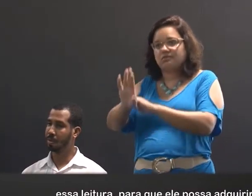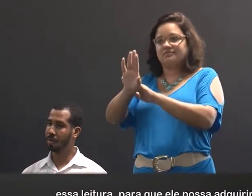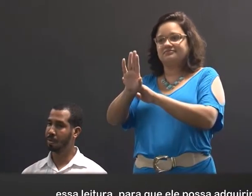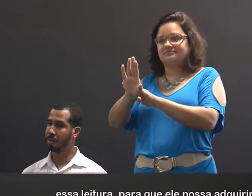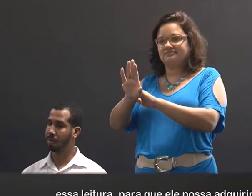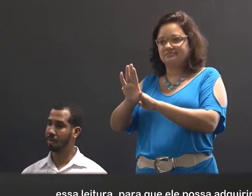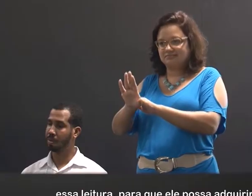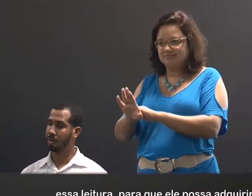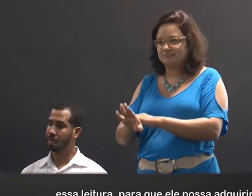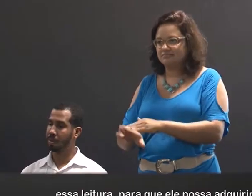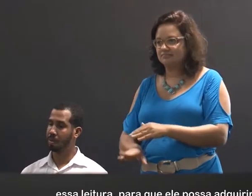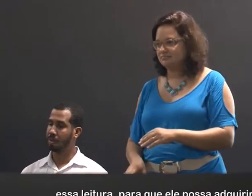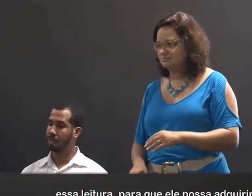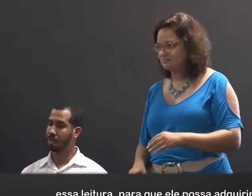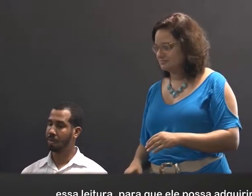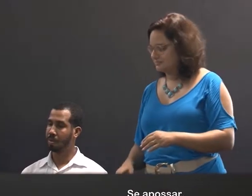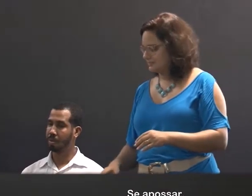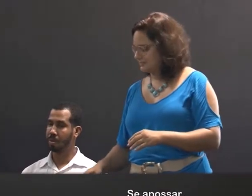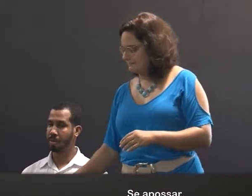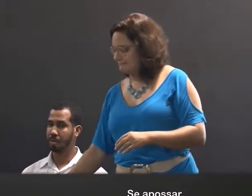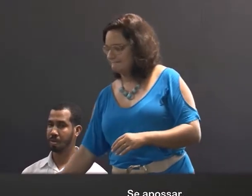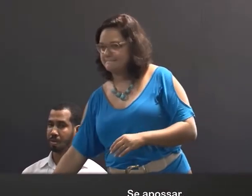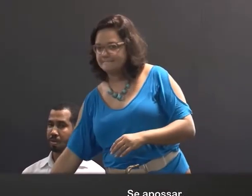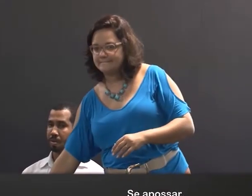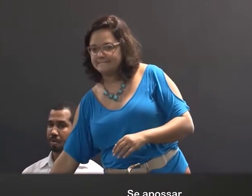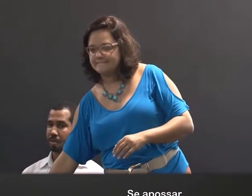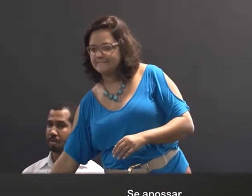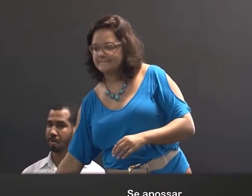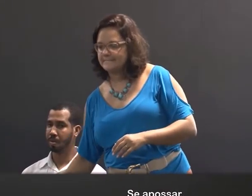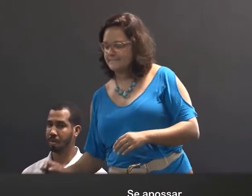possa adquirir, se acostumar.